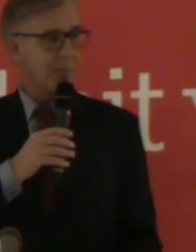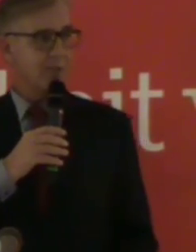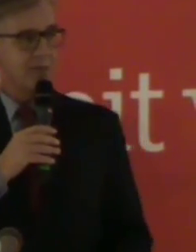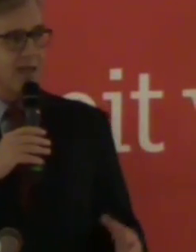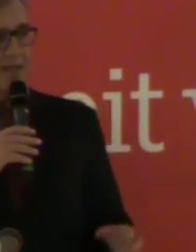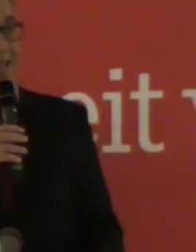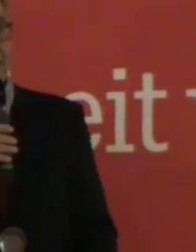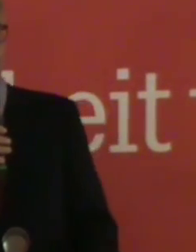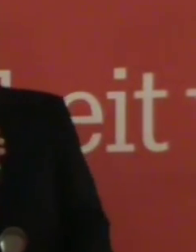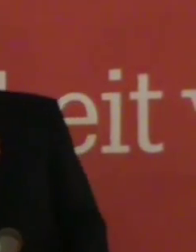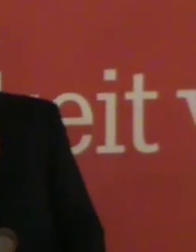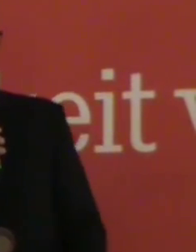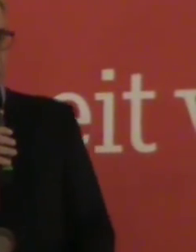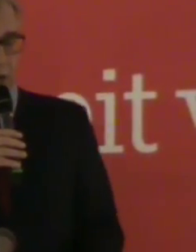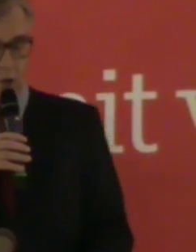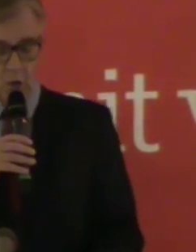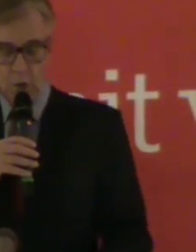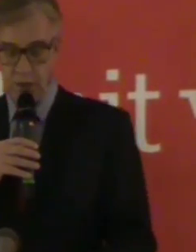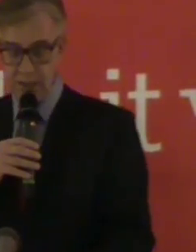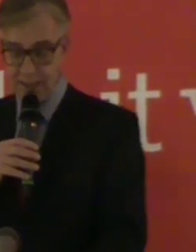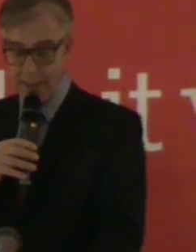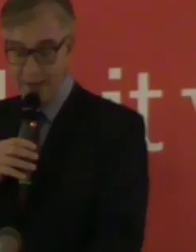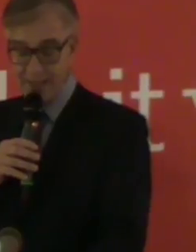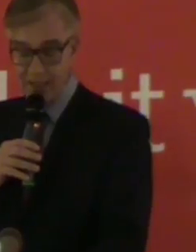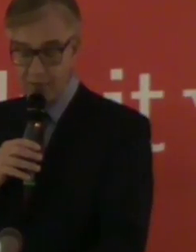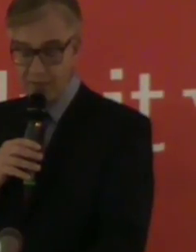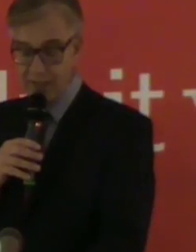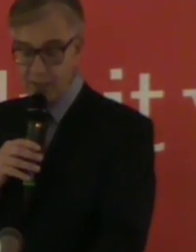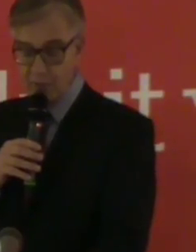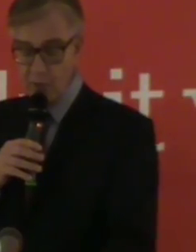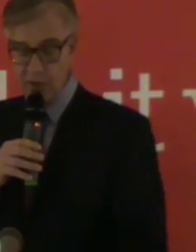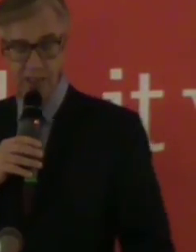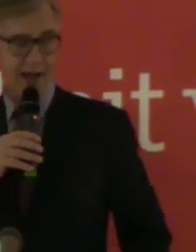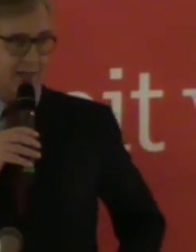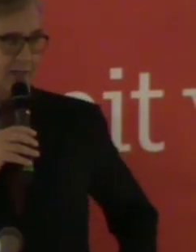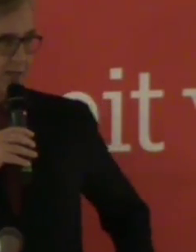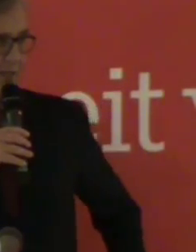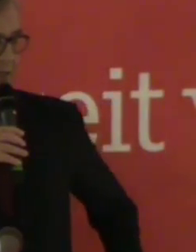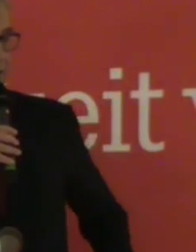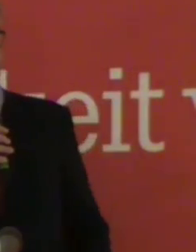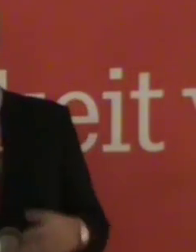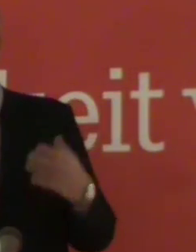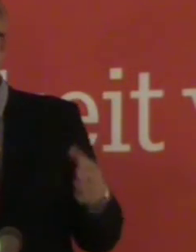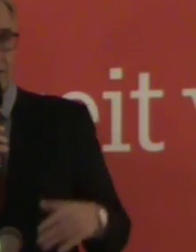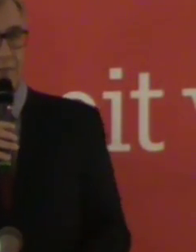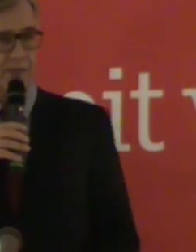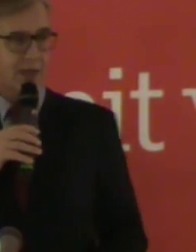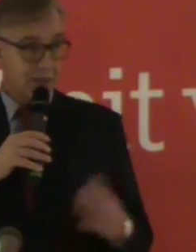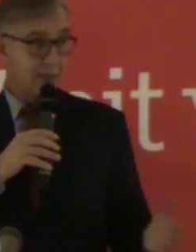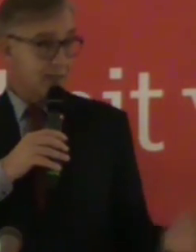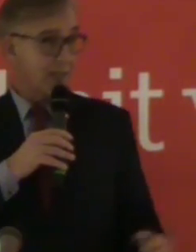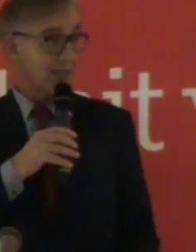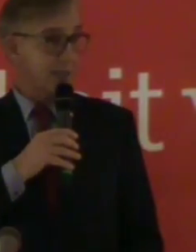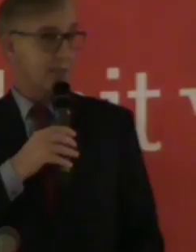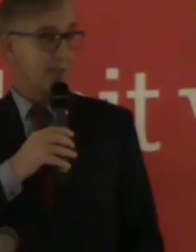diesmal habe ich mir seine Rede angeschaut. Und ich habe manches davon wirklich nicht für möglich gehalten. Dass jemand, der wirklich